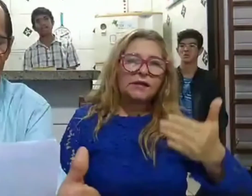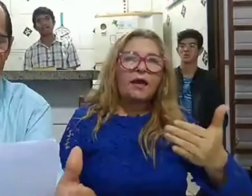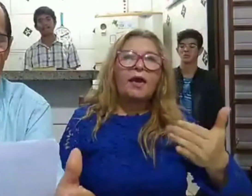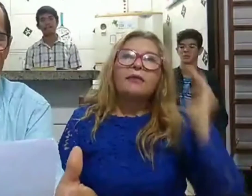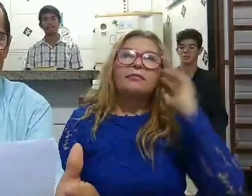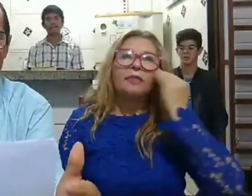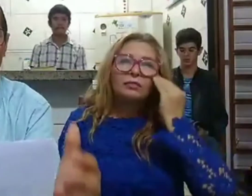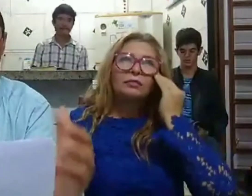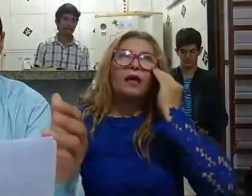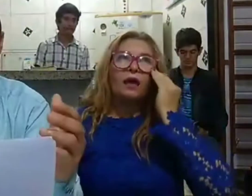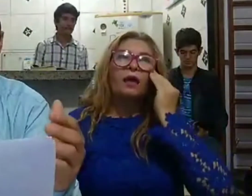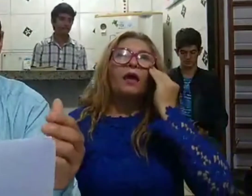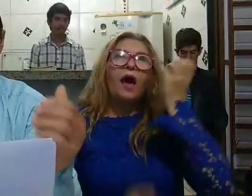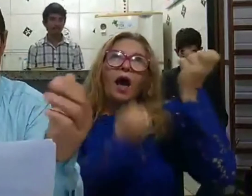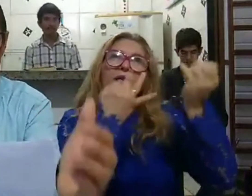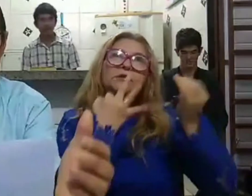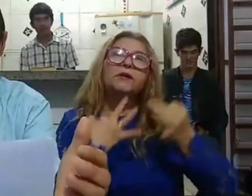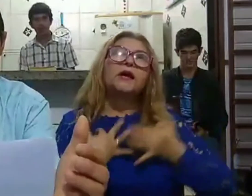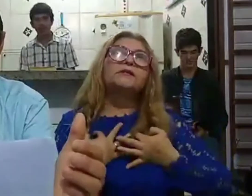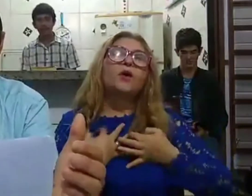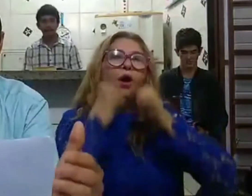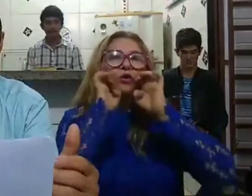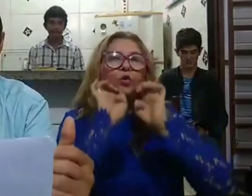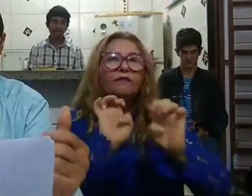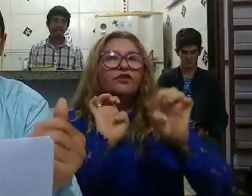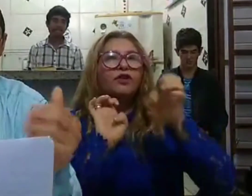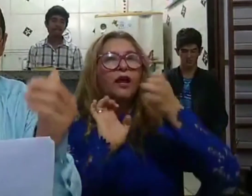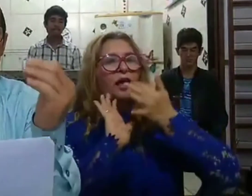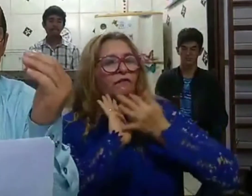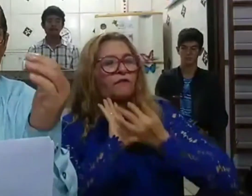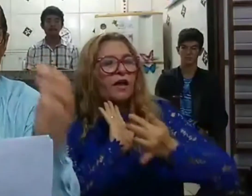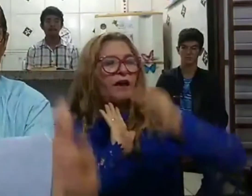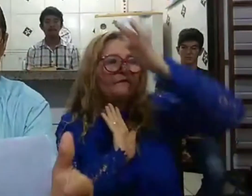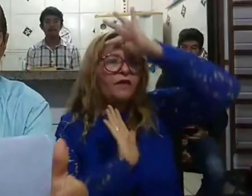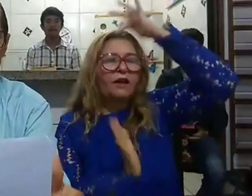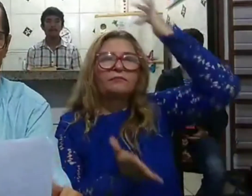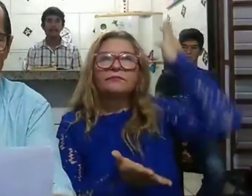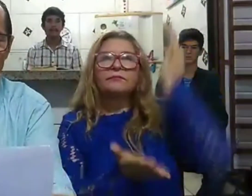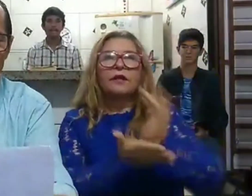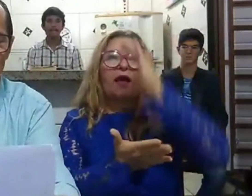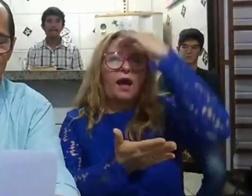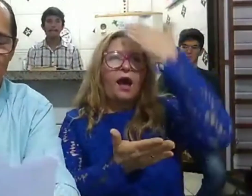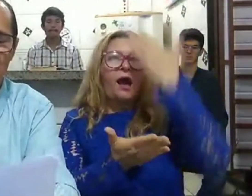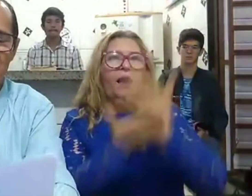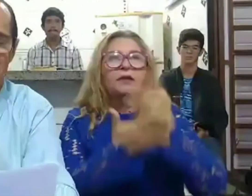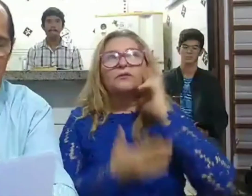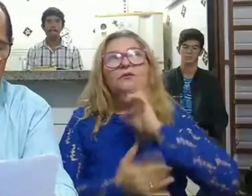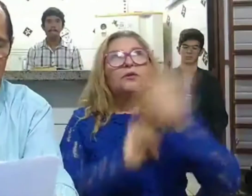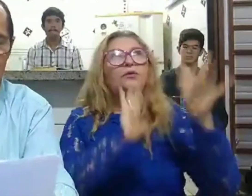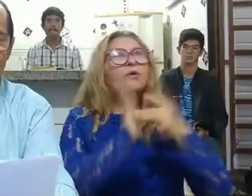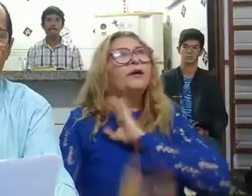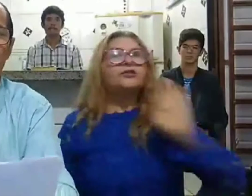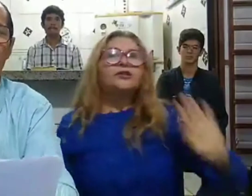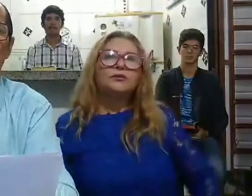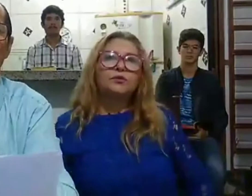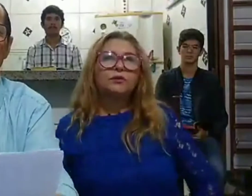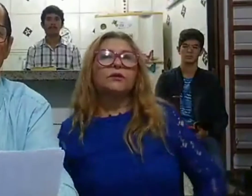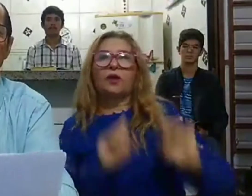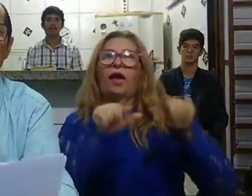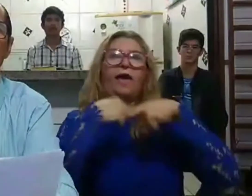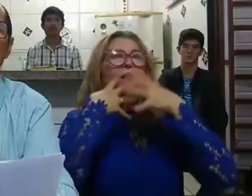evangelho, então ela começa a ter fé. E esta fé faz com que ela acredite no Senhor Jesus Cristo e